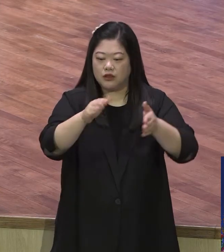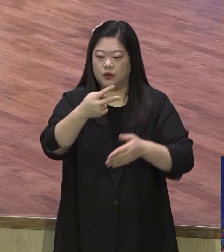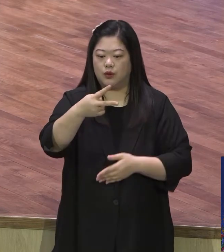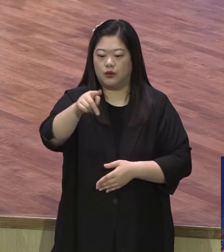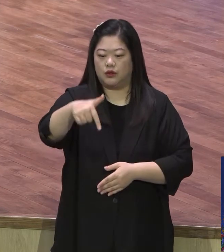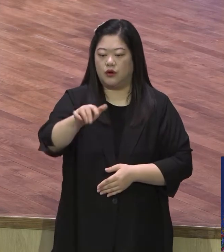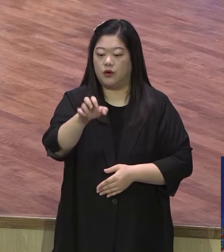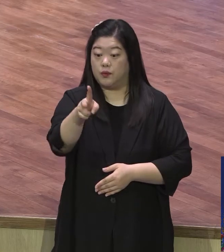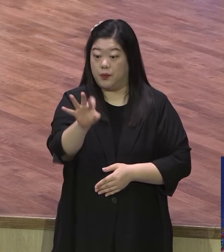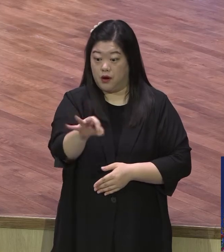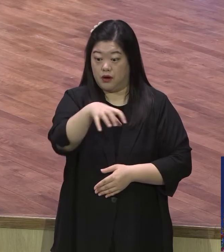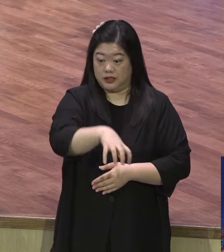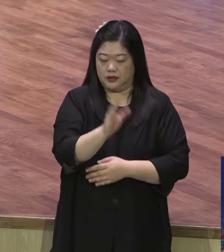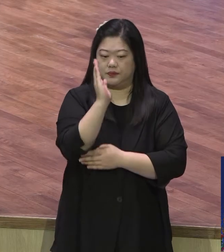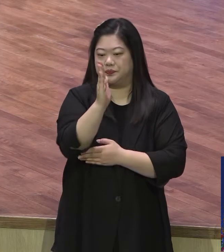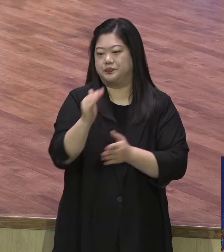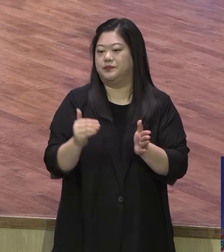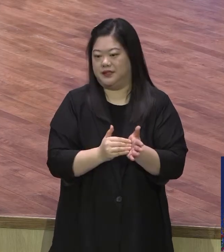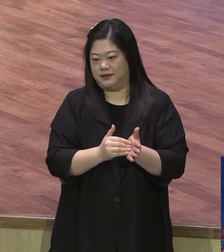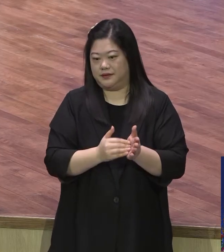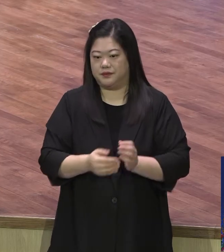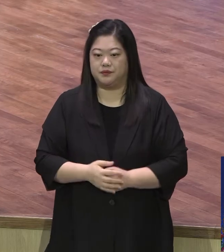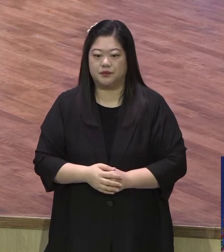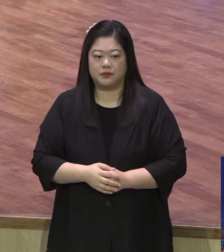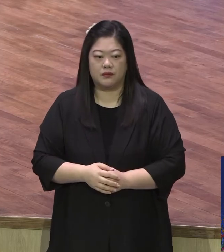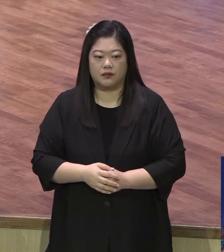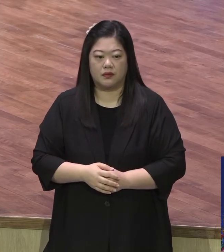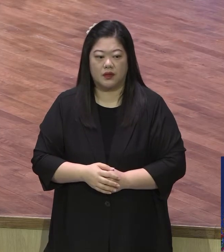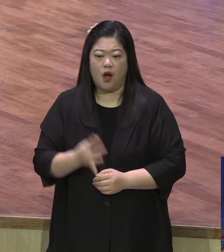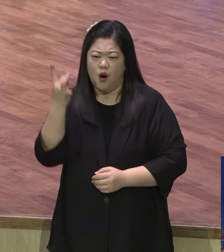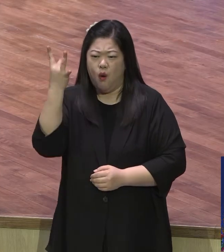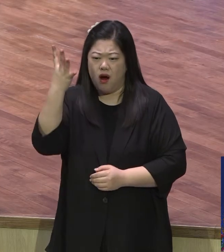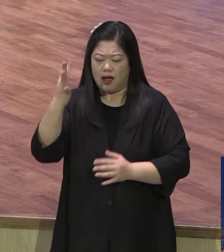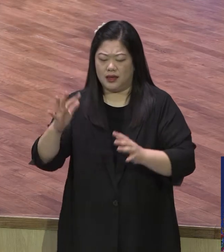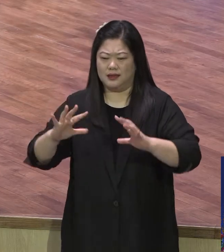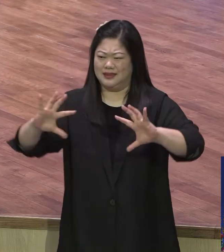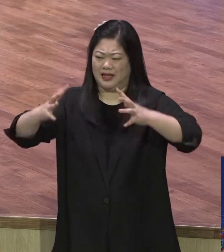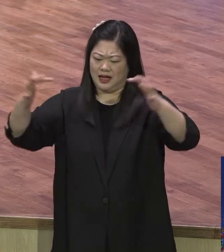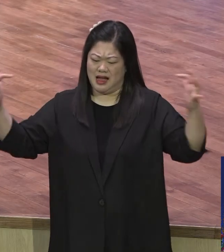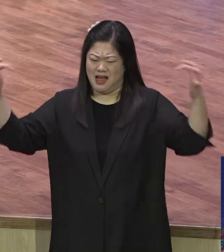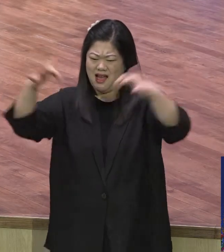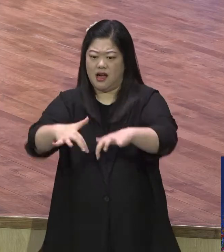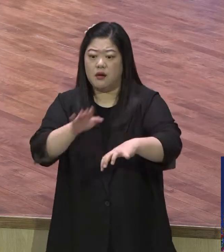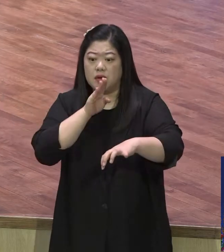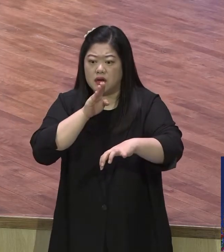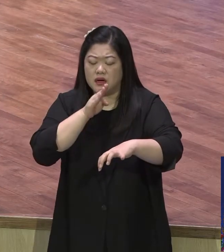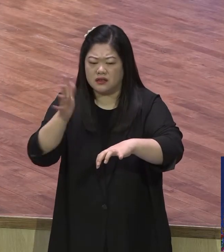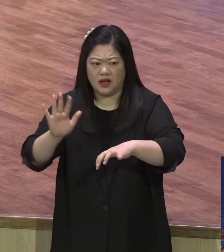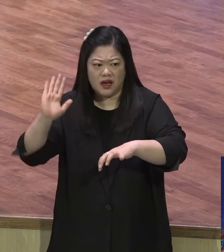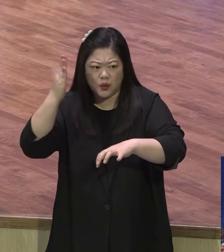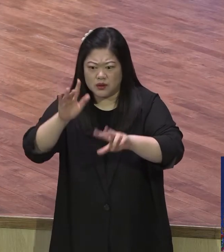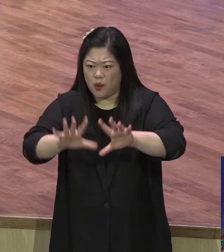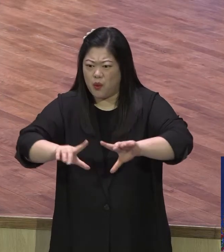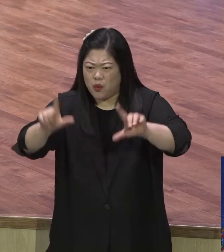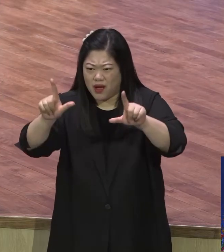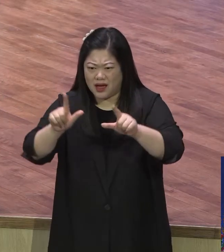코로나19로 인해서 전체가 한 자리에 모이지 못하고 덕평 알루트시와 또